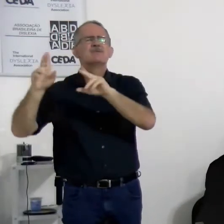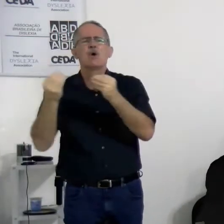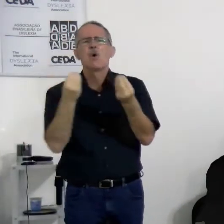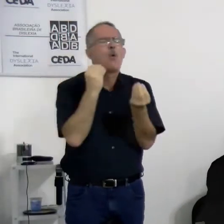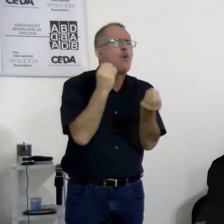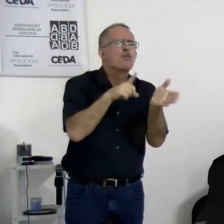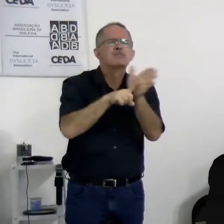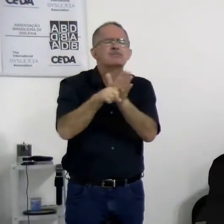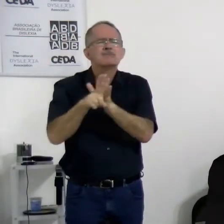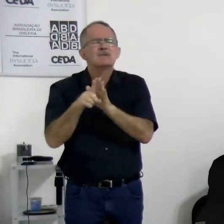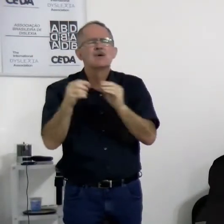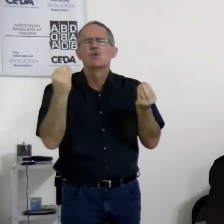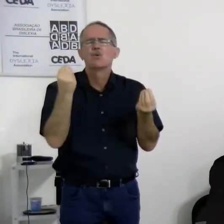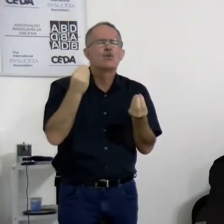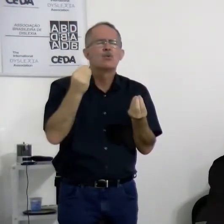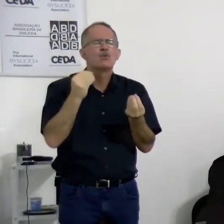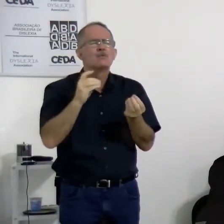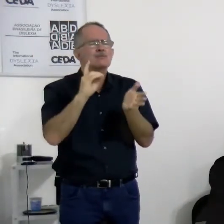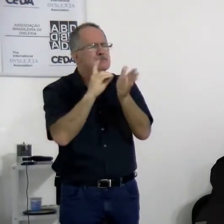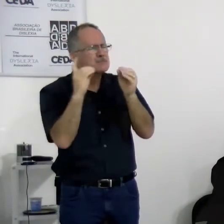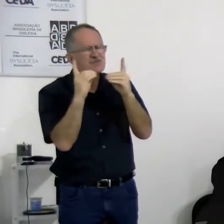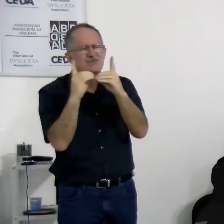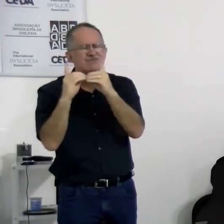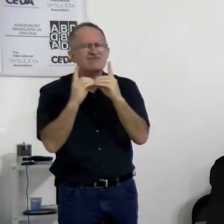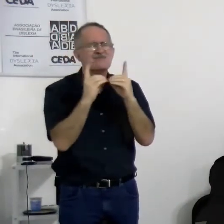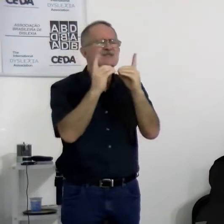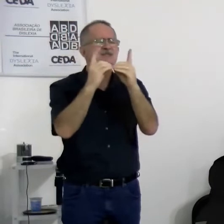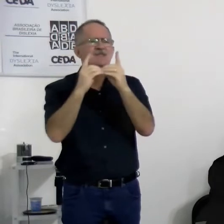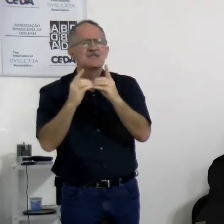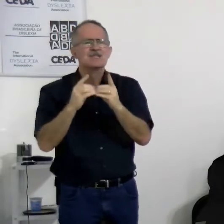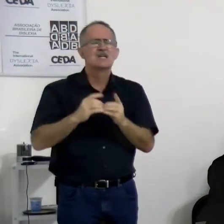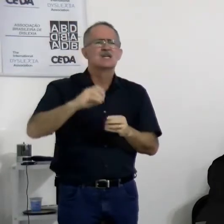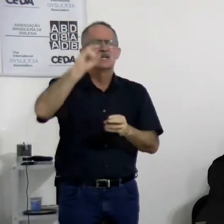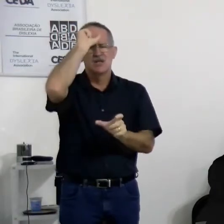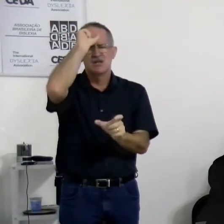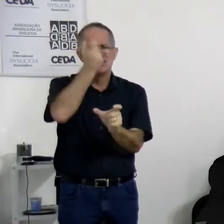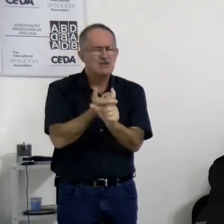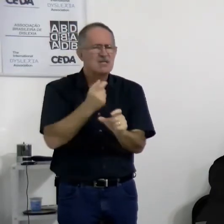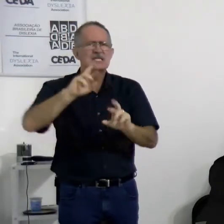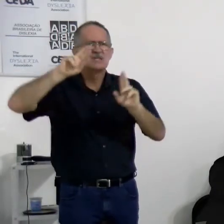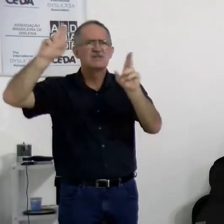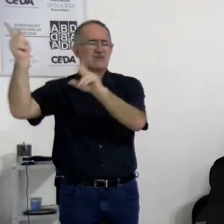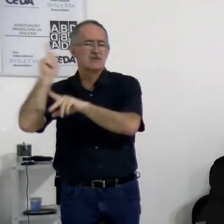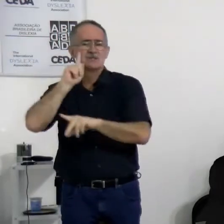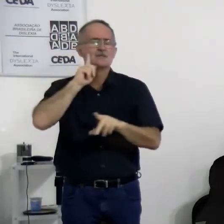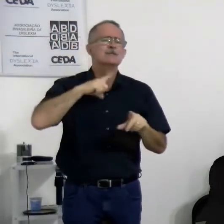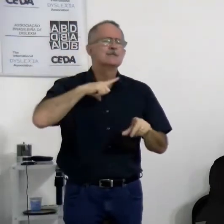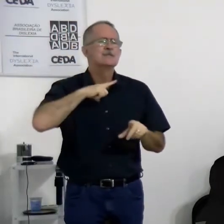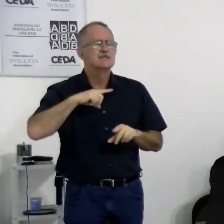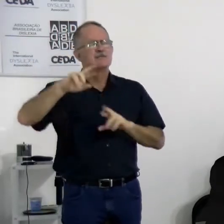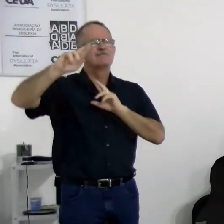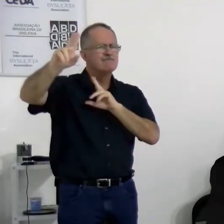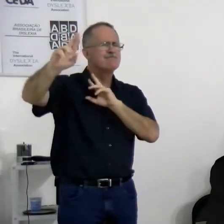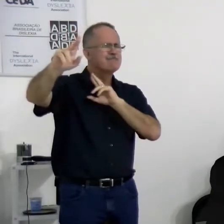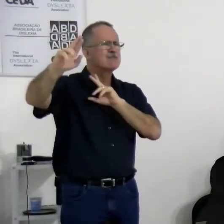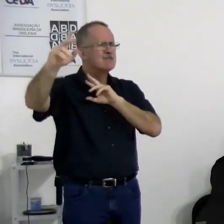PDL. Então, eu tinha algumas dúvidas, porque o meu paciente, diferente de paciente dos Estados Unidos, a gente tinha muitas discrepâncias